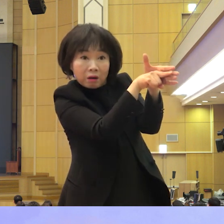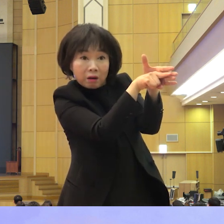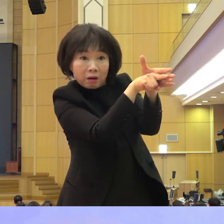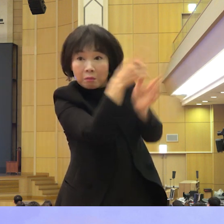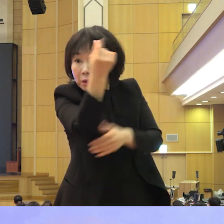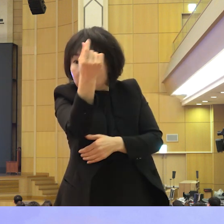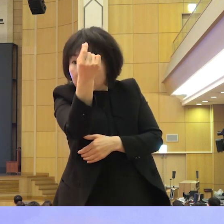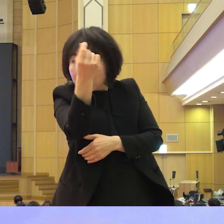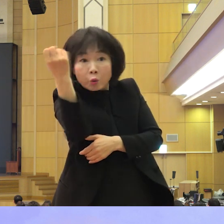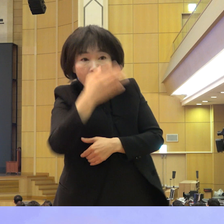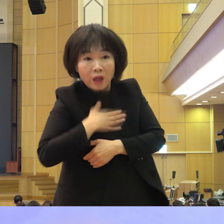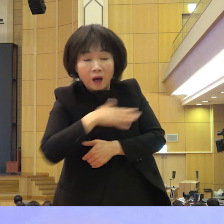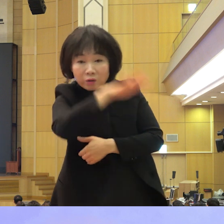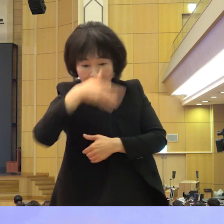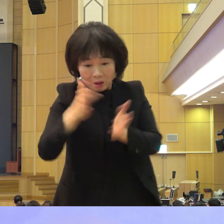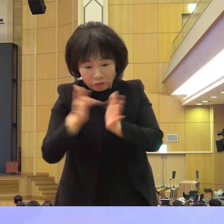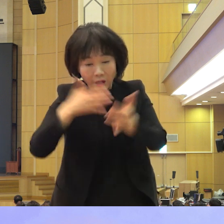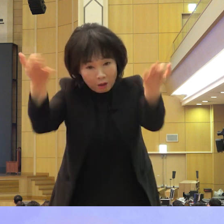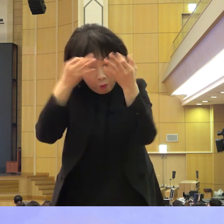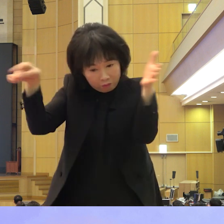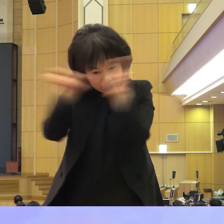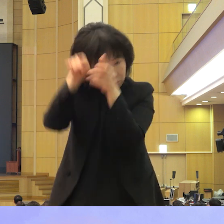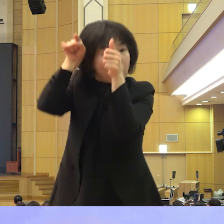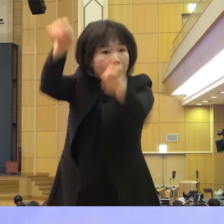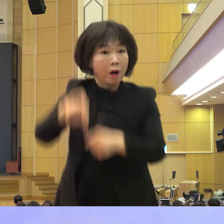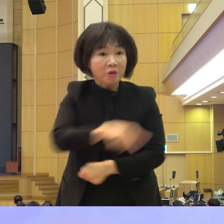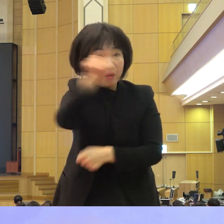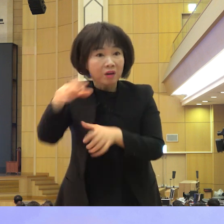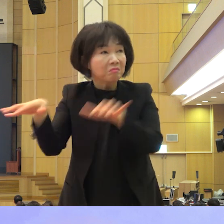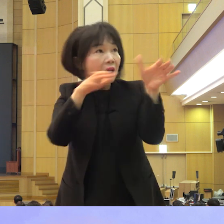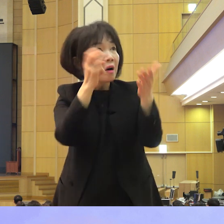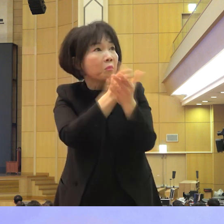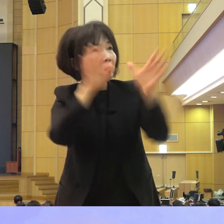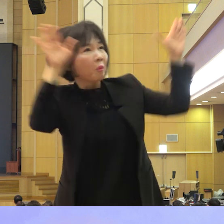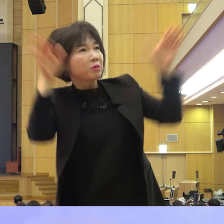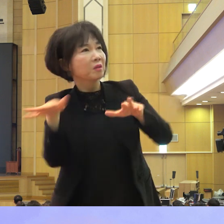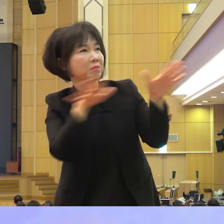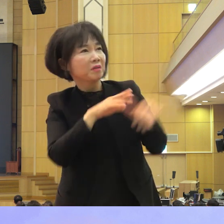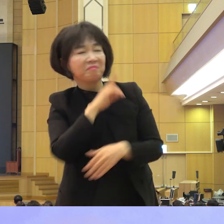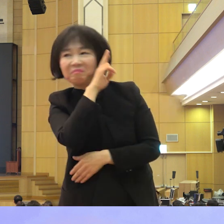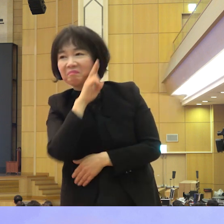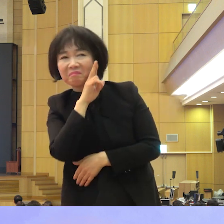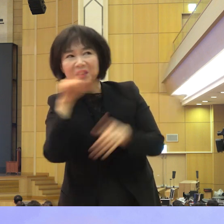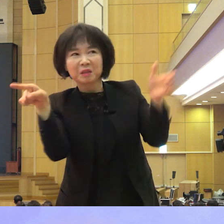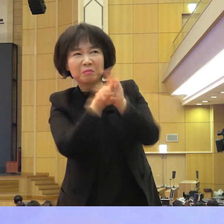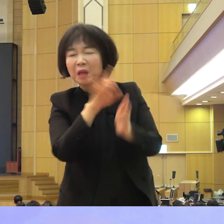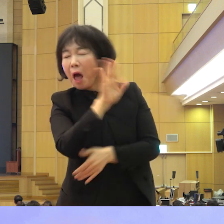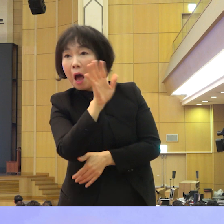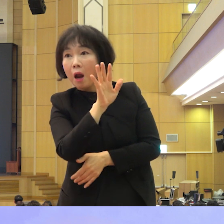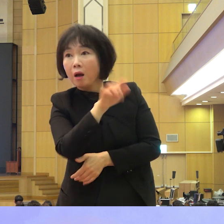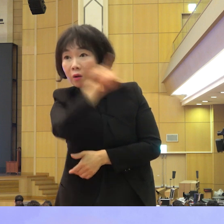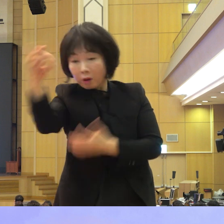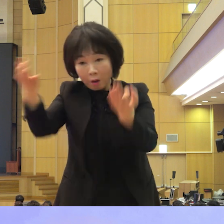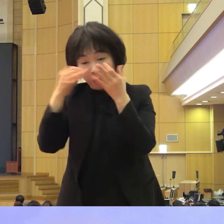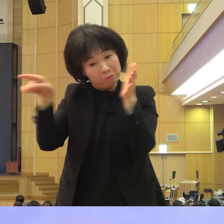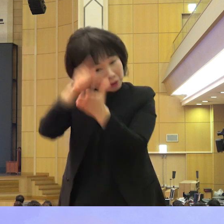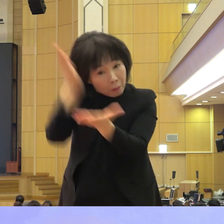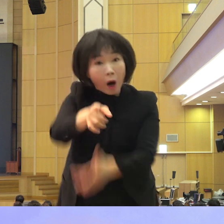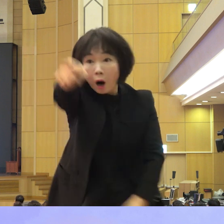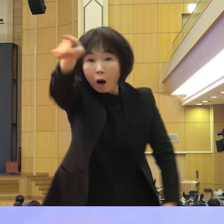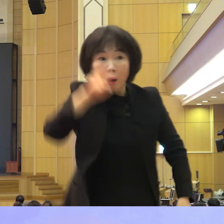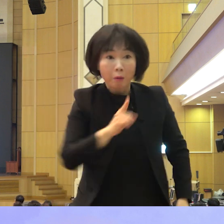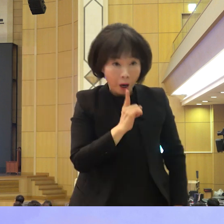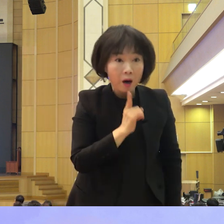다시 역으로 말하면 모세를 믿지 못하면 나도 너희가 믿지 않았을 것이다 라는 얘기인